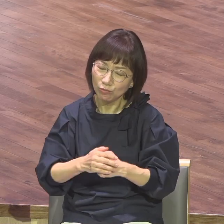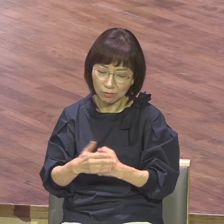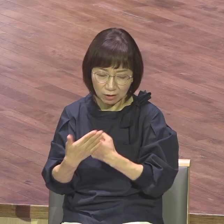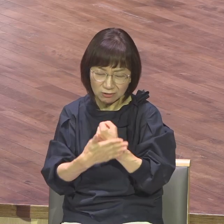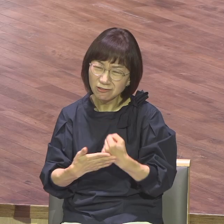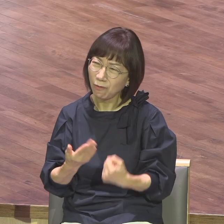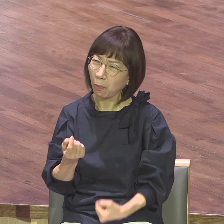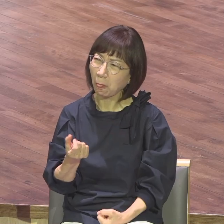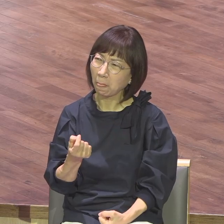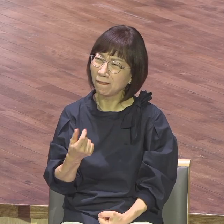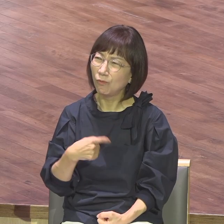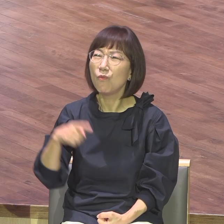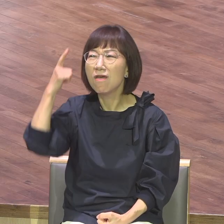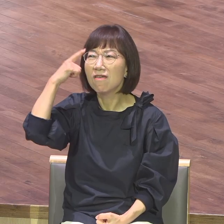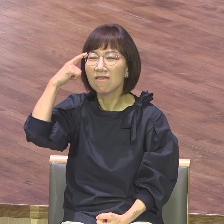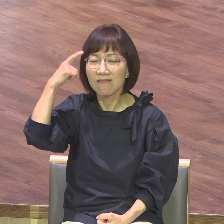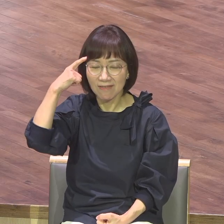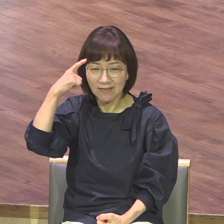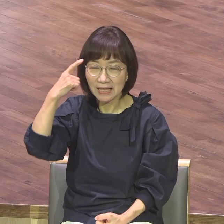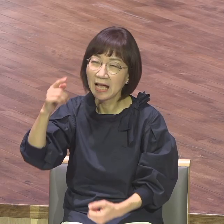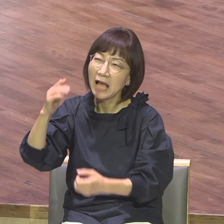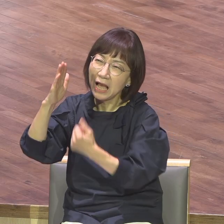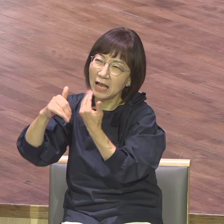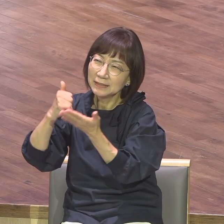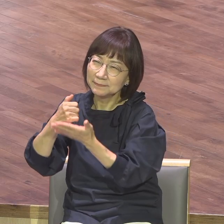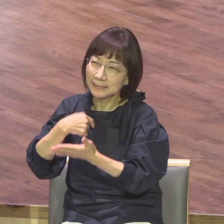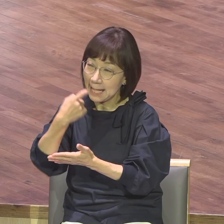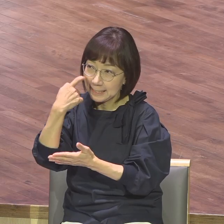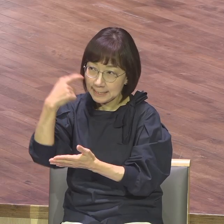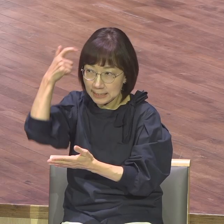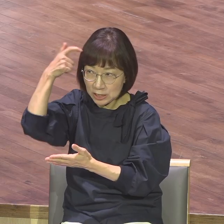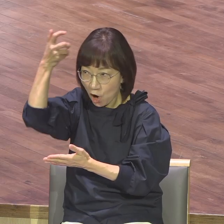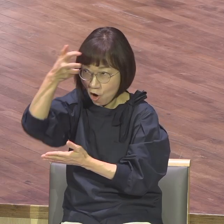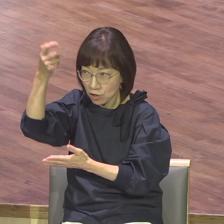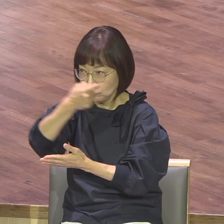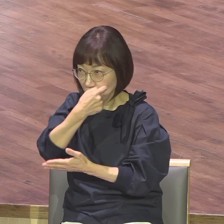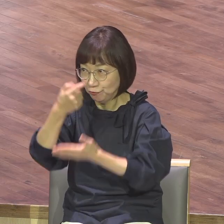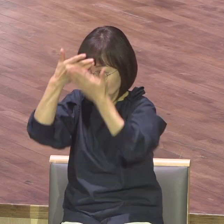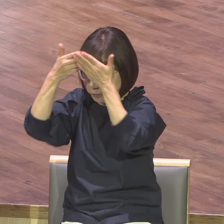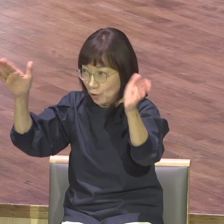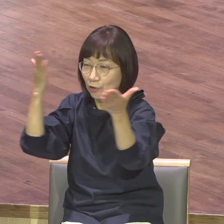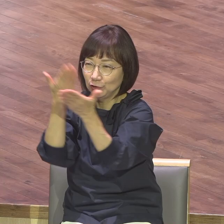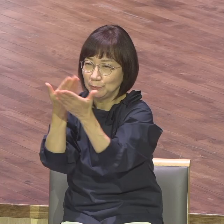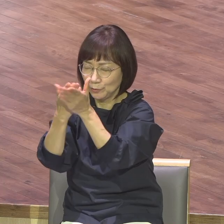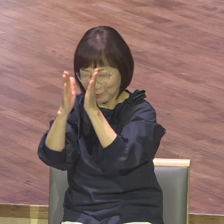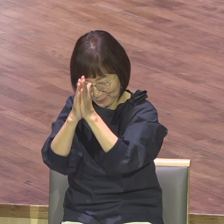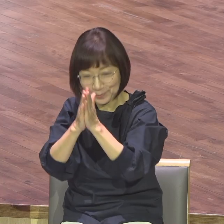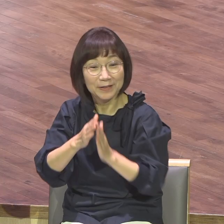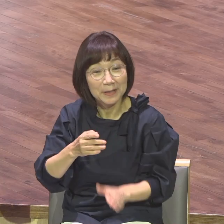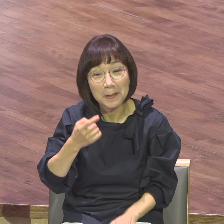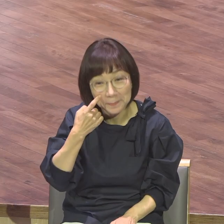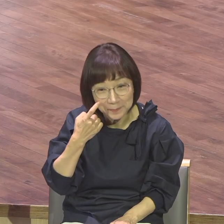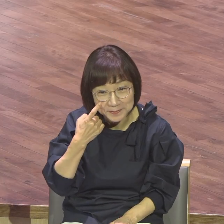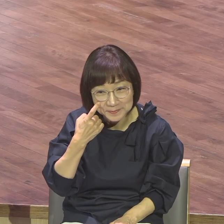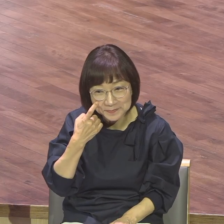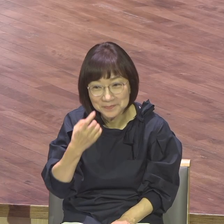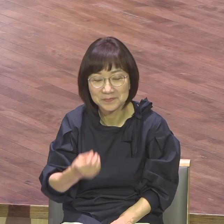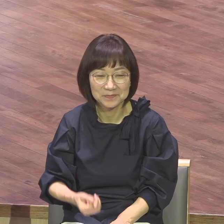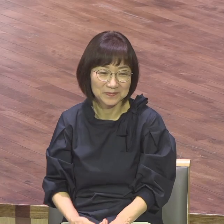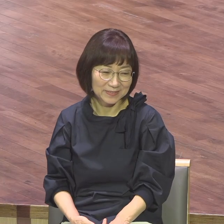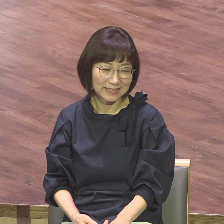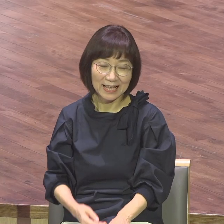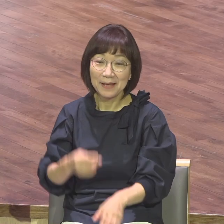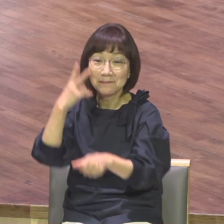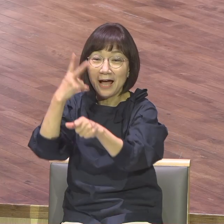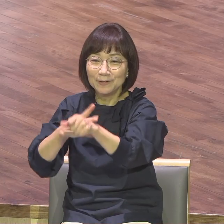받습니까? 내 영안을 열어주옵소서. 그러면 은혜 받게 돼요. 사도 바울은 특별히 세 가지